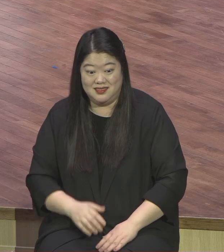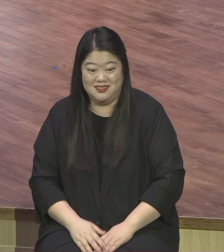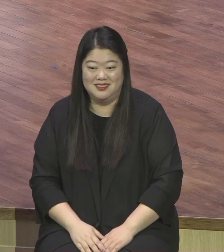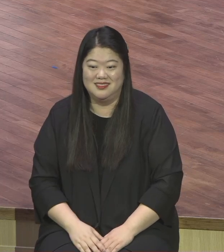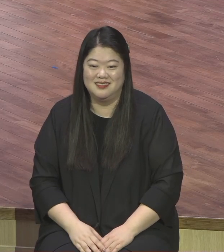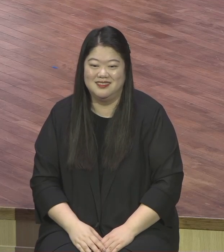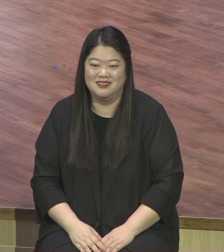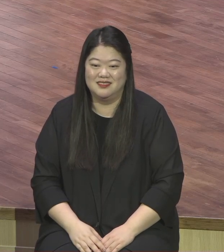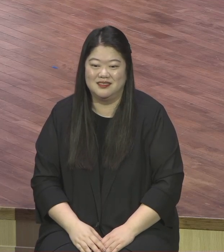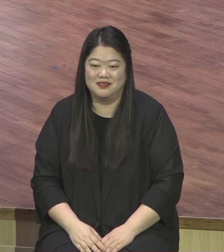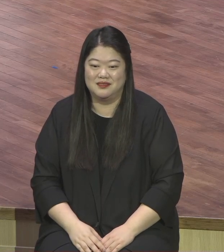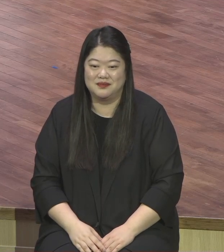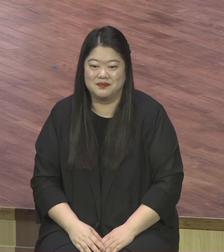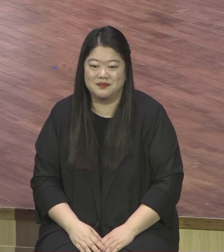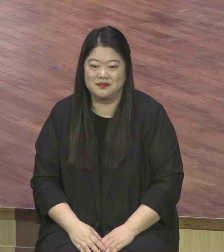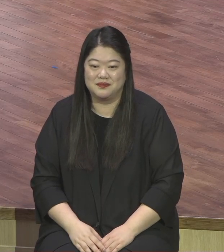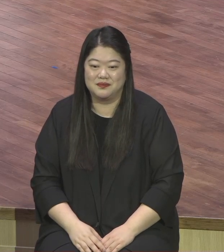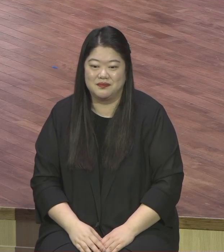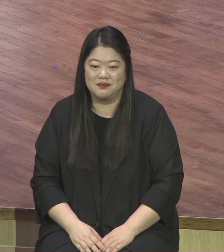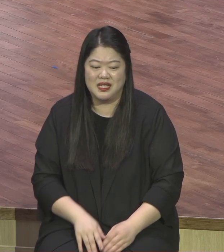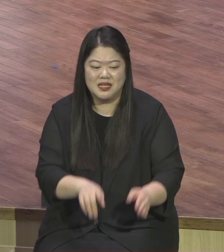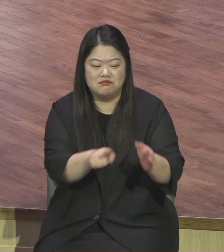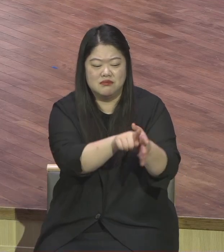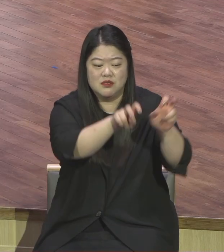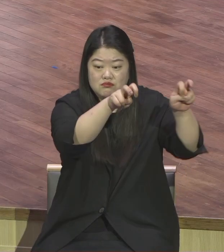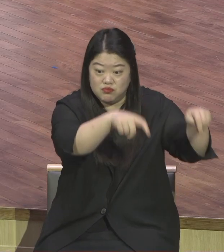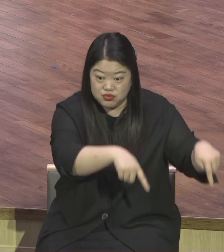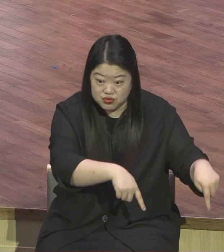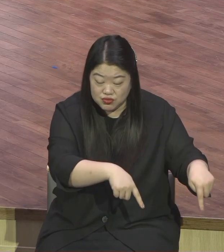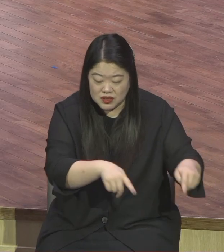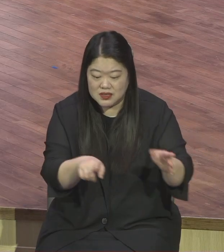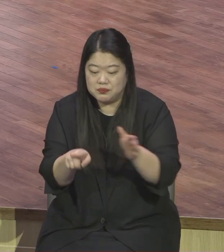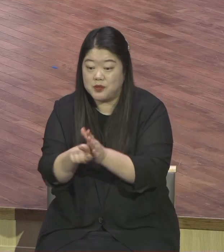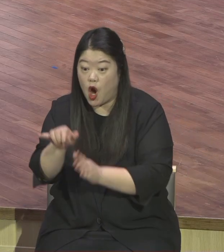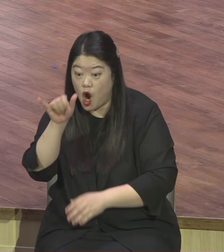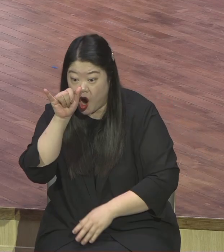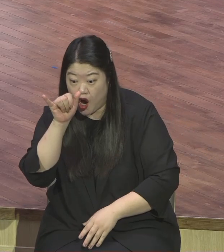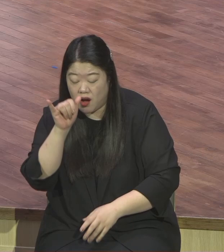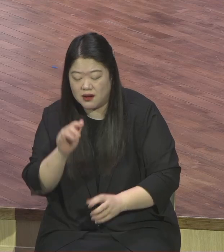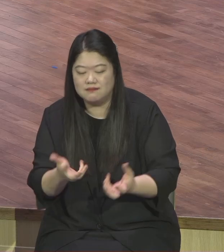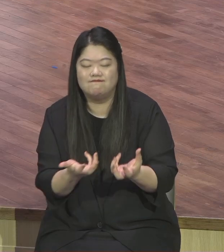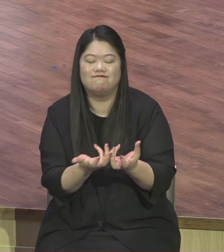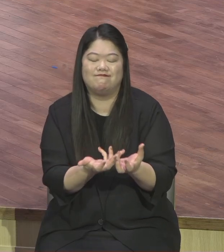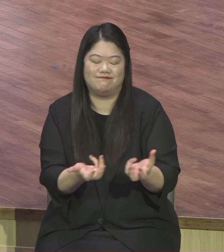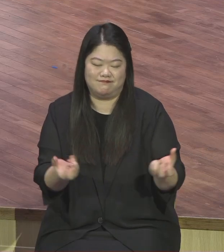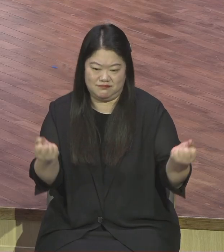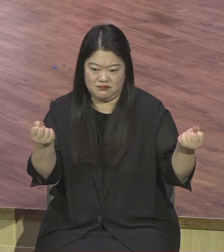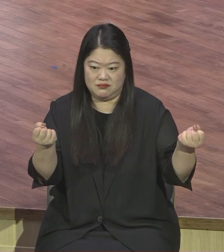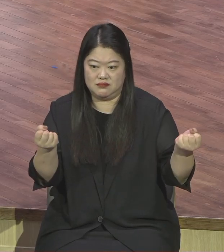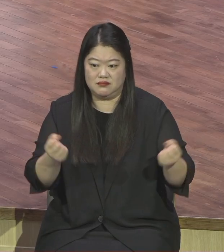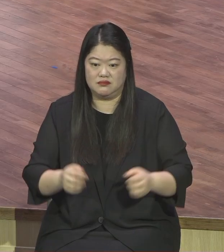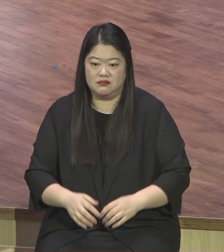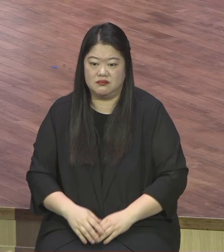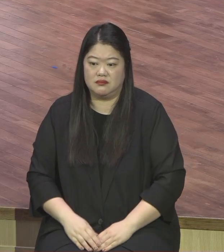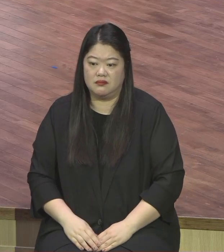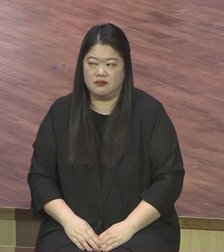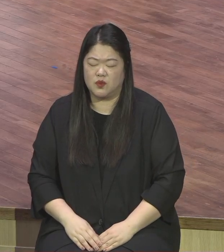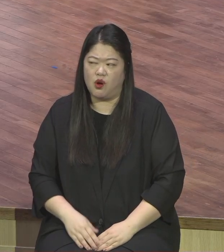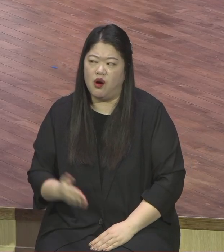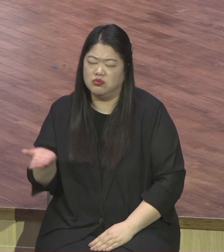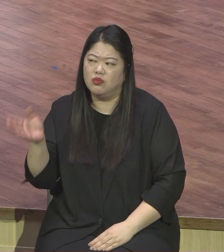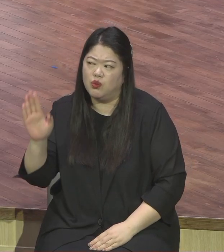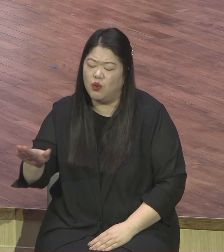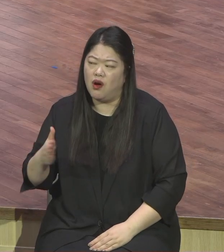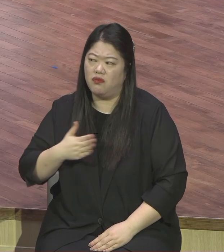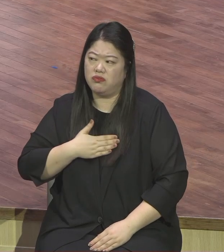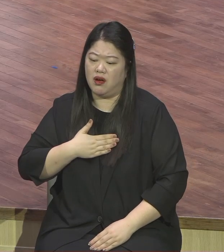멸망할 자와 구분해 두셨다. 나도 알지 못하는데, 아, 우리 집안에 예수님상 아무도 없는데